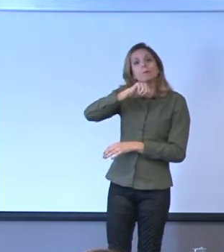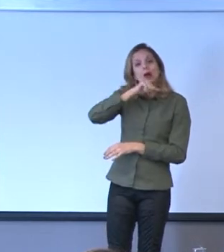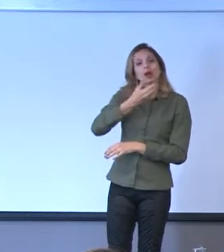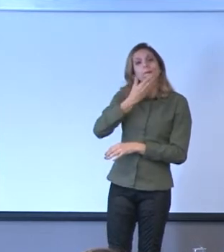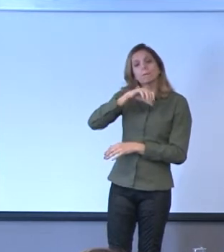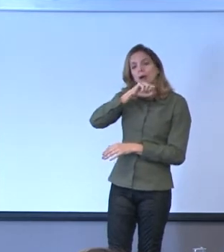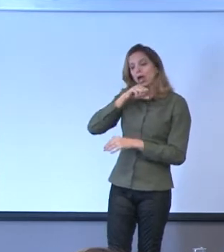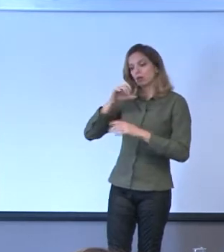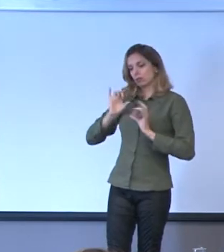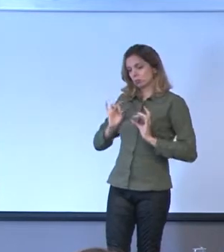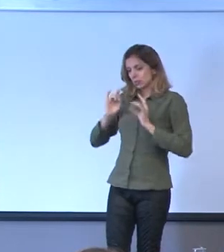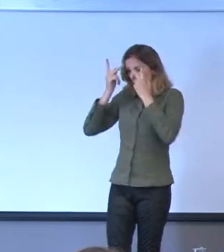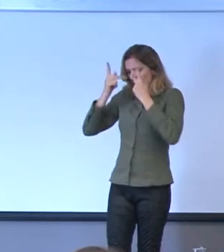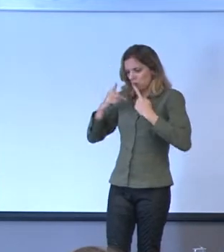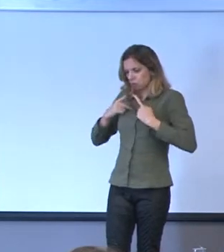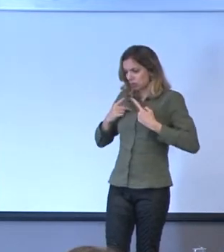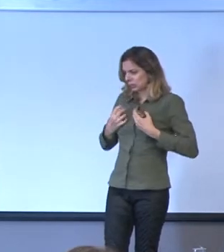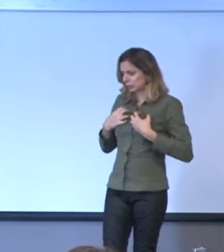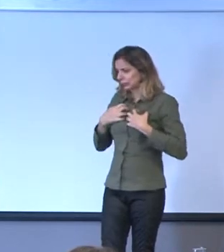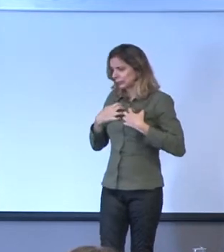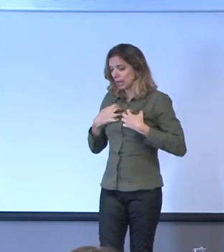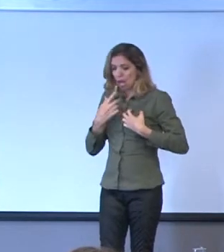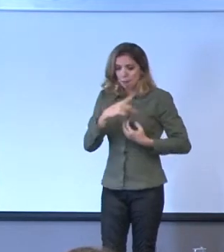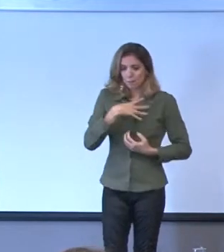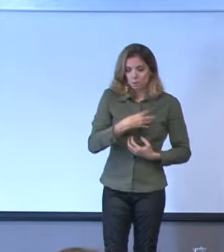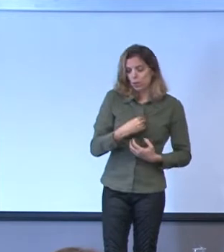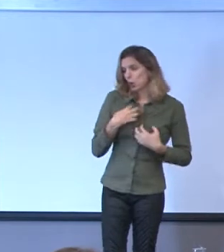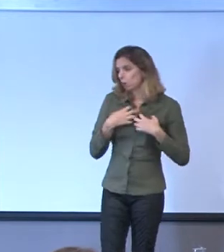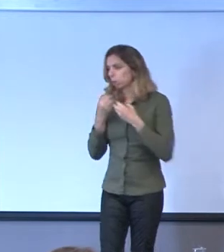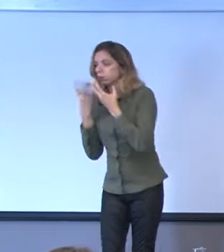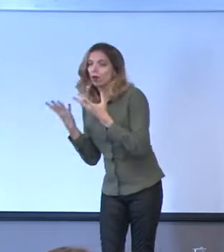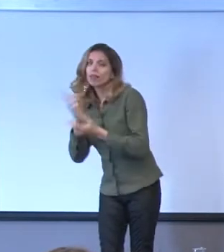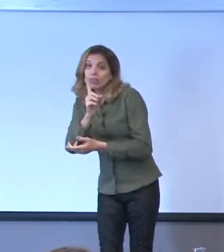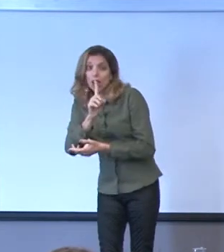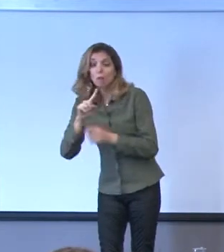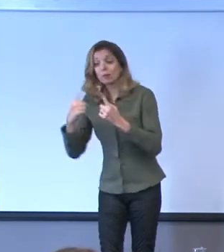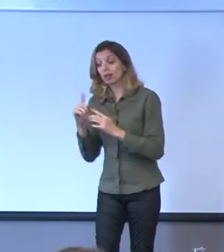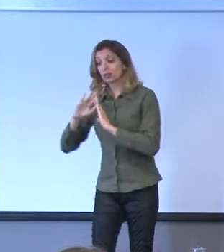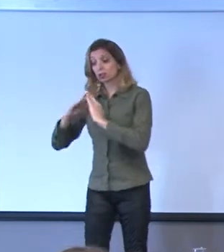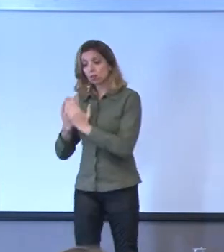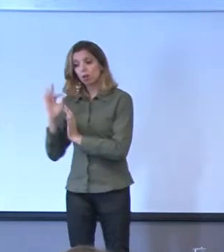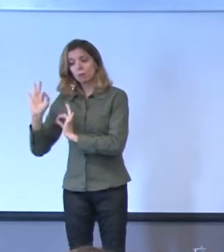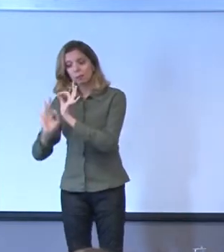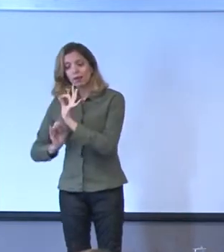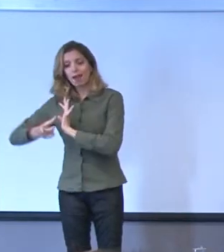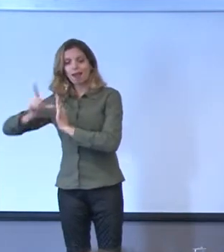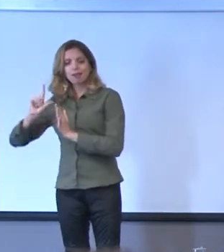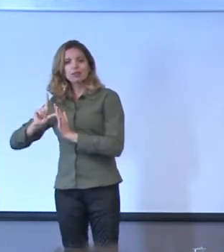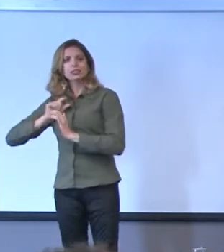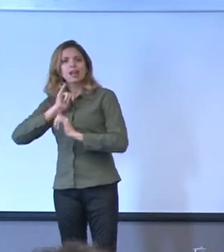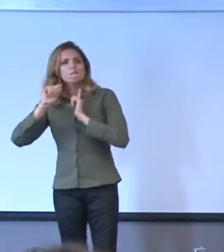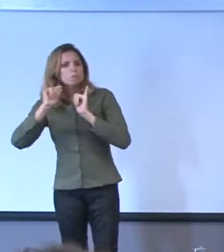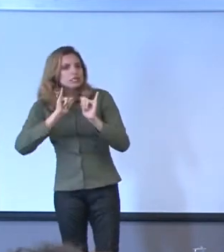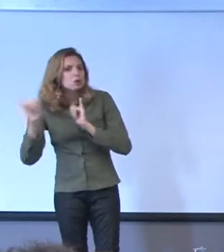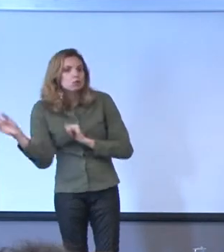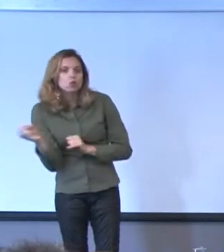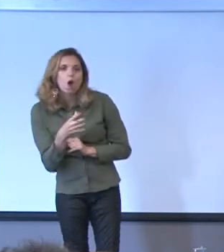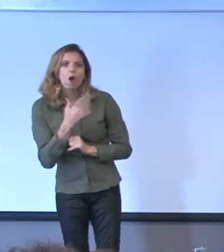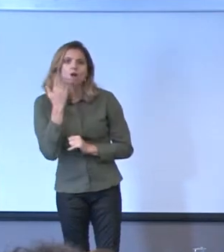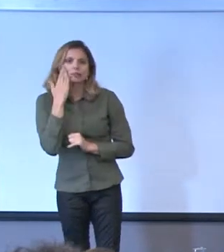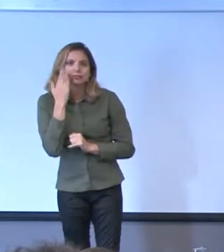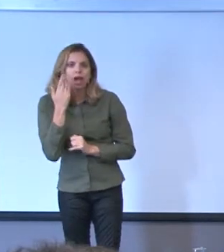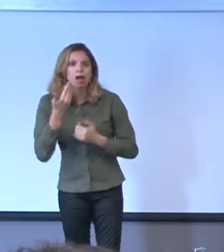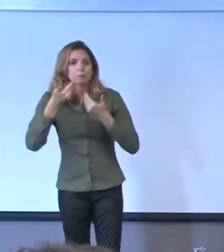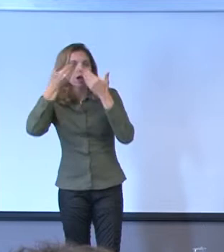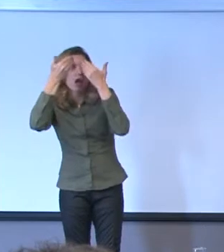né, do percurso de aprendizagem de cada um dos seus filhos, mas eles ampliavam o seu